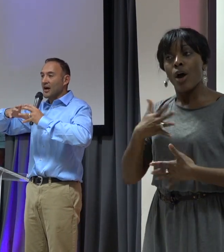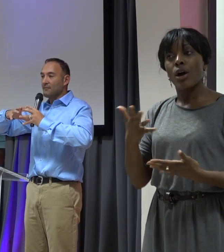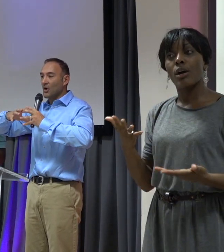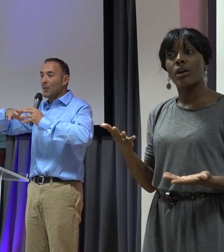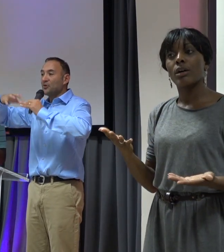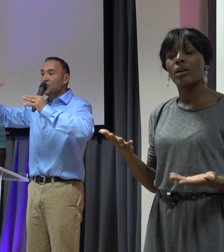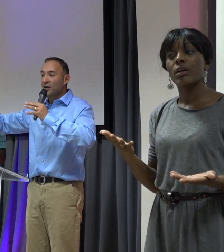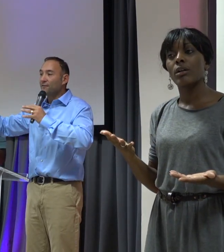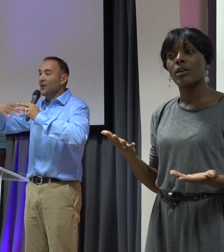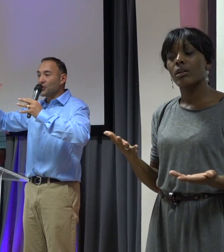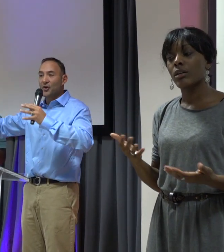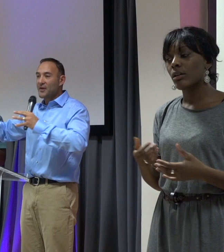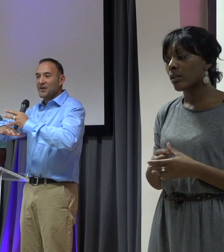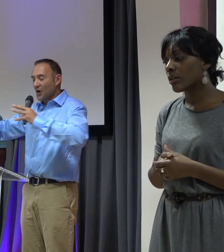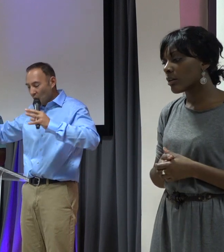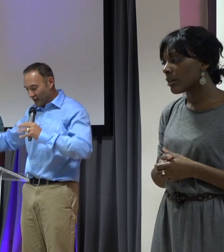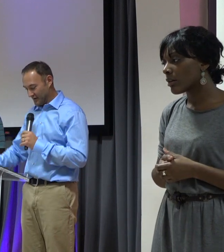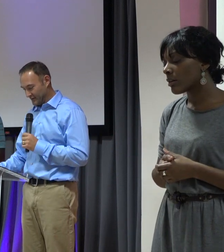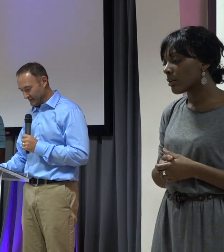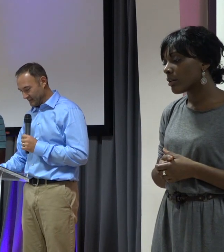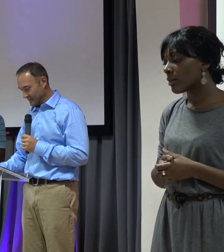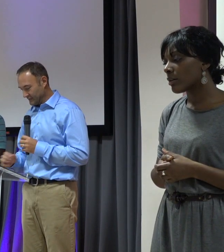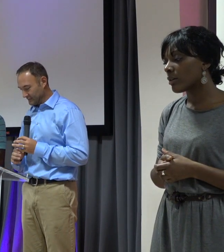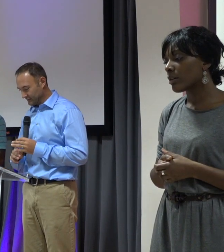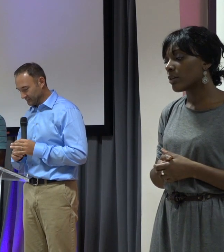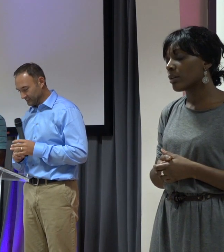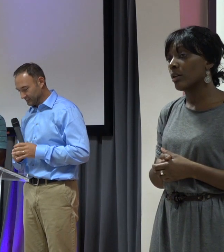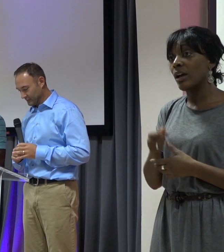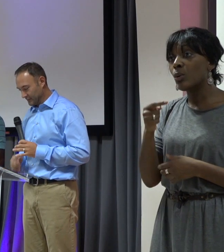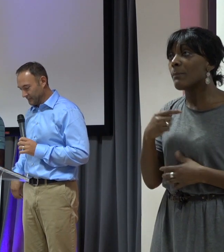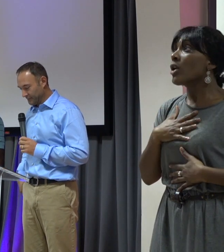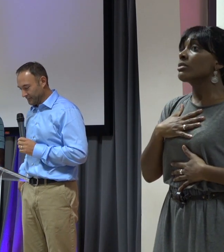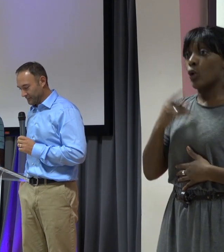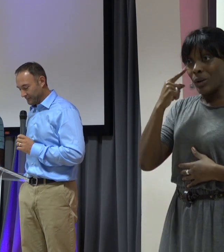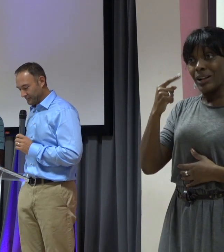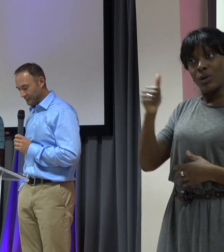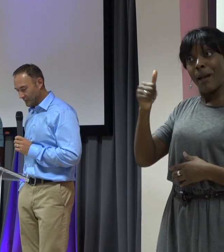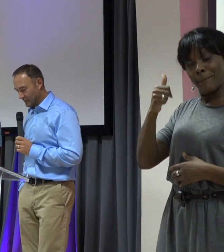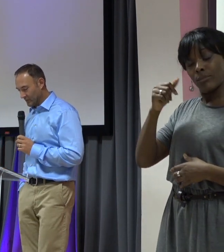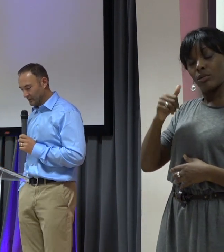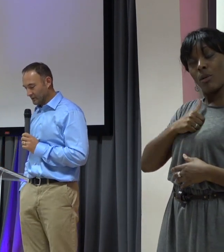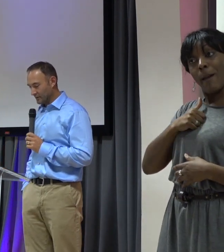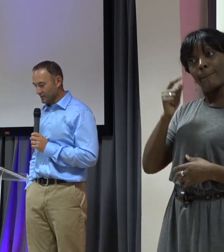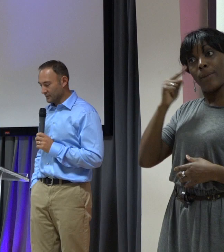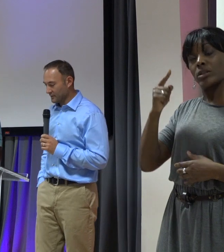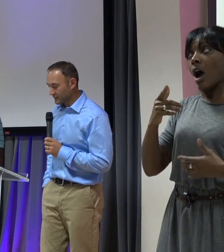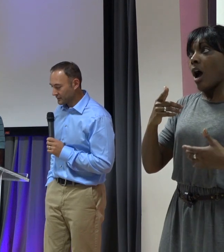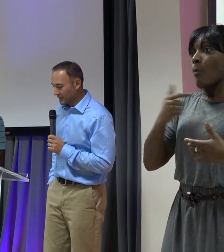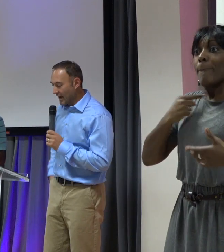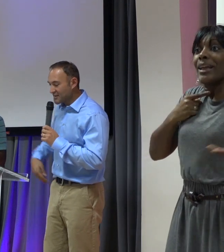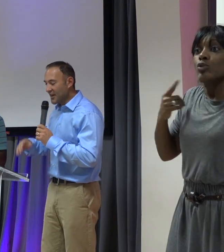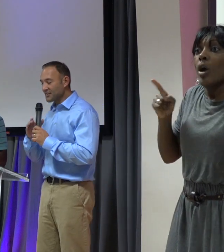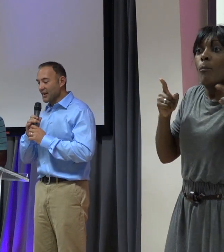his opportunity for eternity was over. Et jusqu'au point où il a pensé que son éternité en fait était